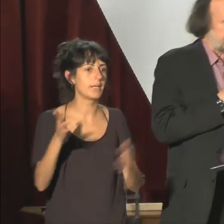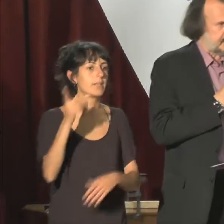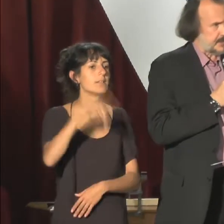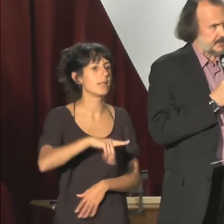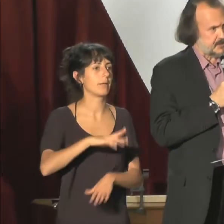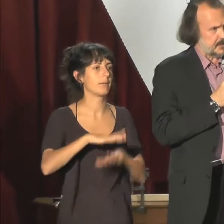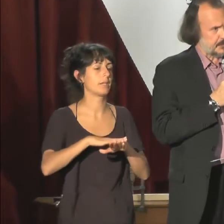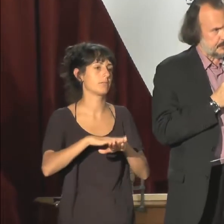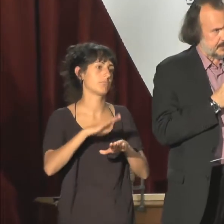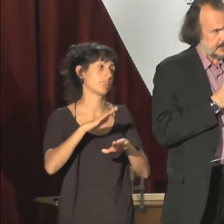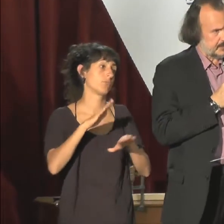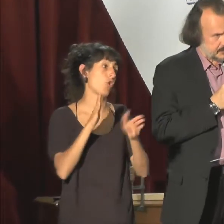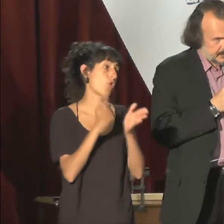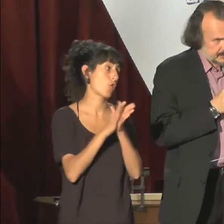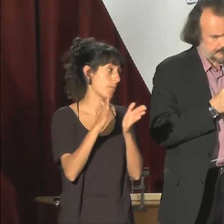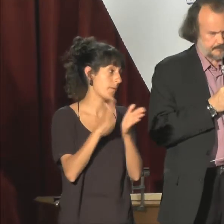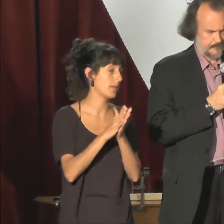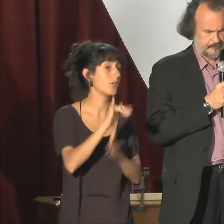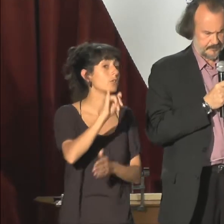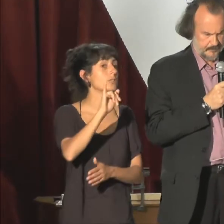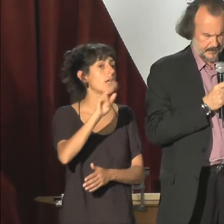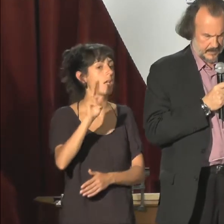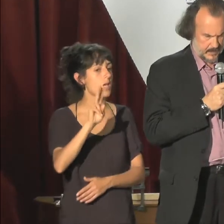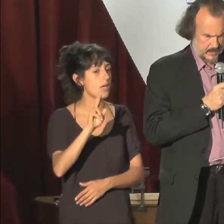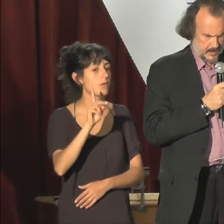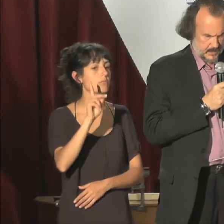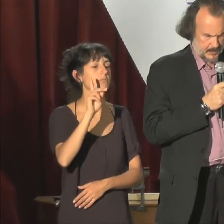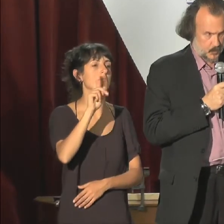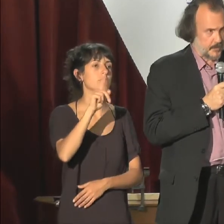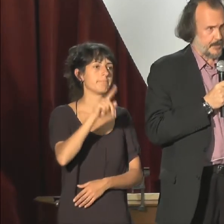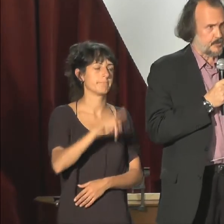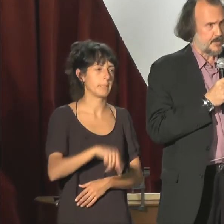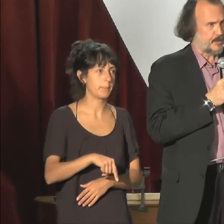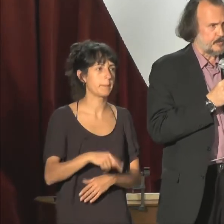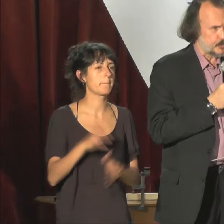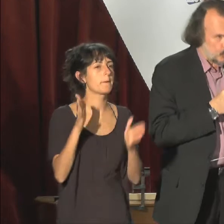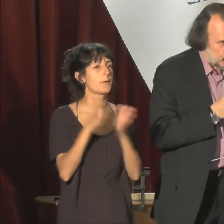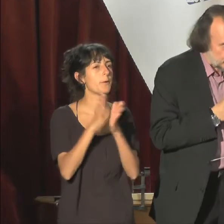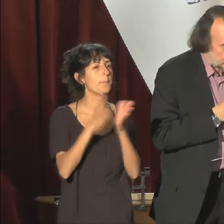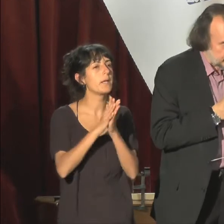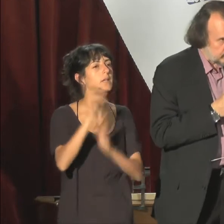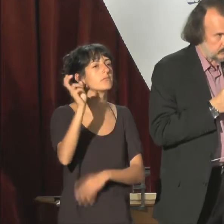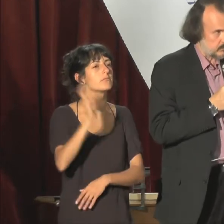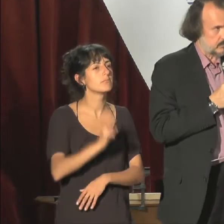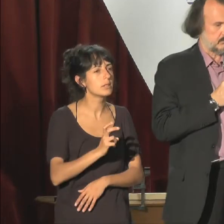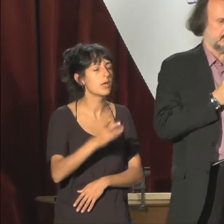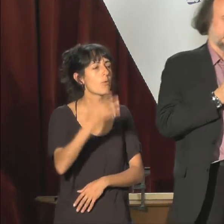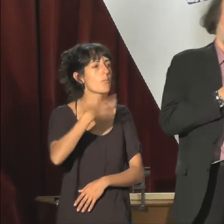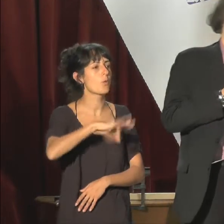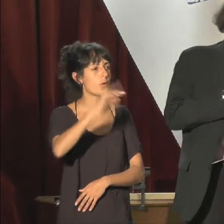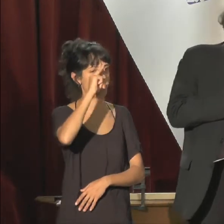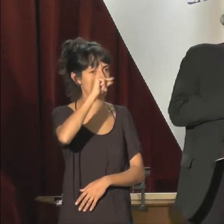Alternativa de Cidades, Esquerda e Esquerda Unida que aquí están, os compañeiros de Podemos Lugo,